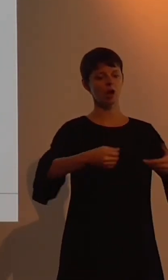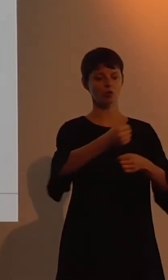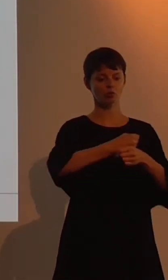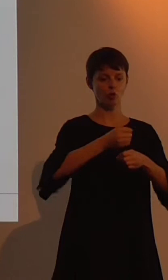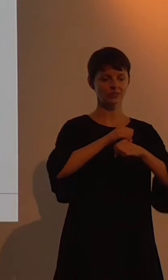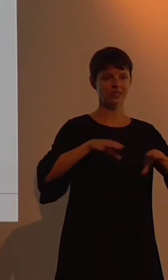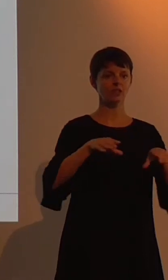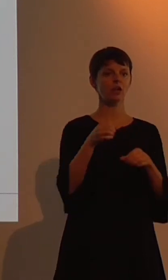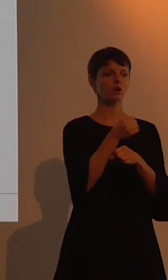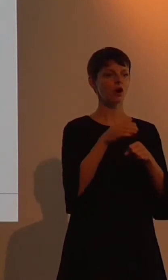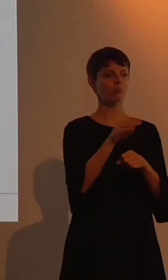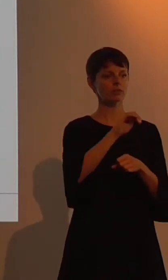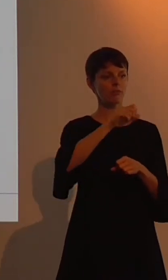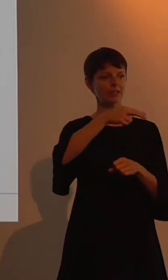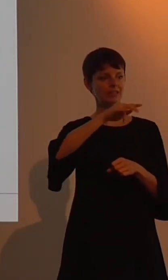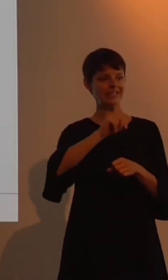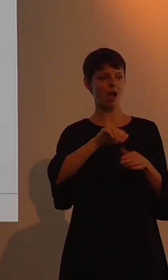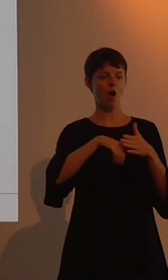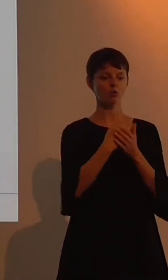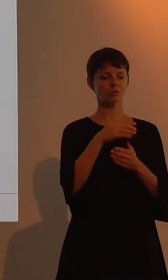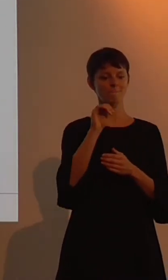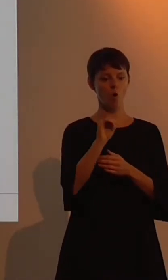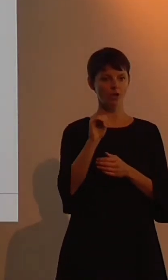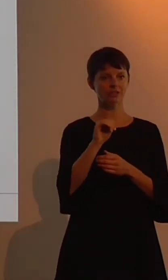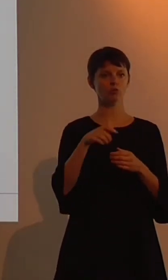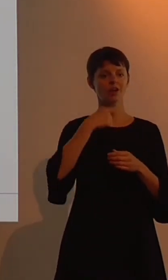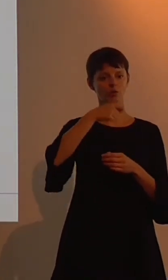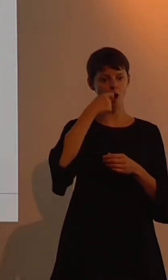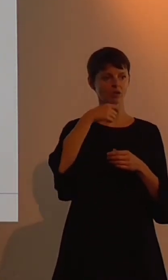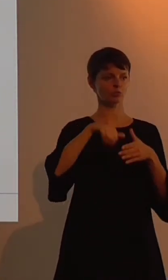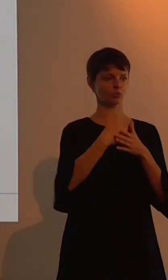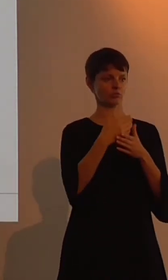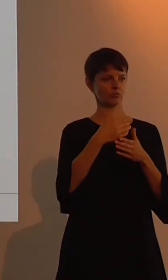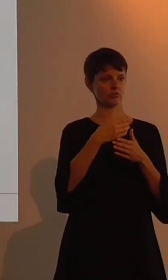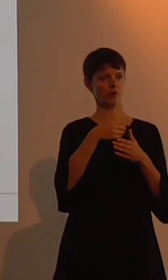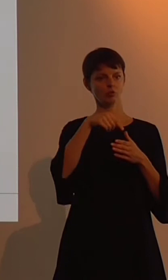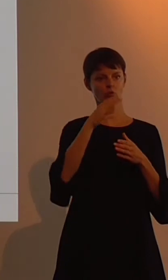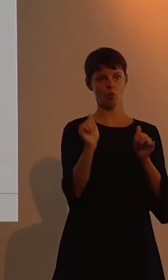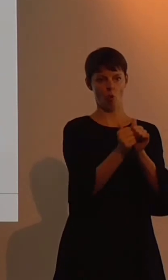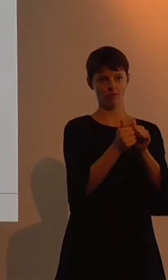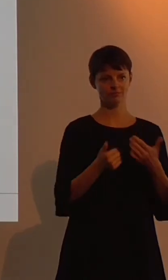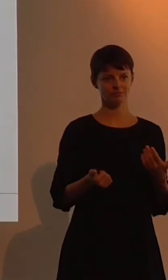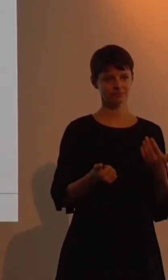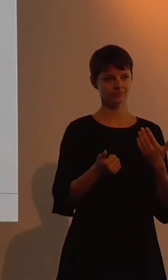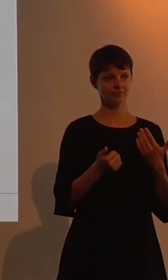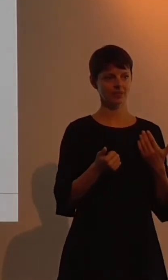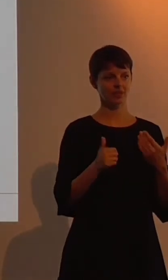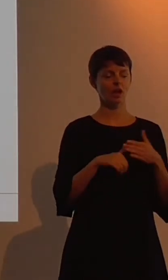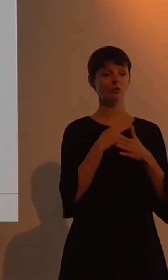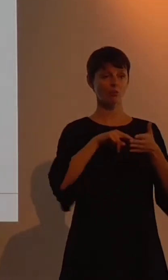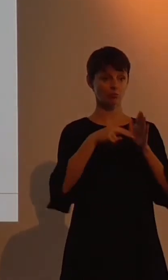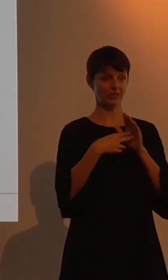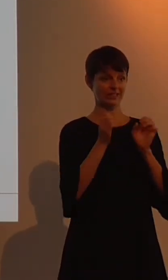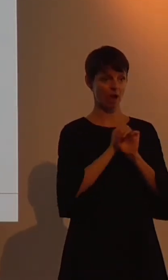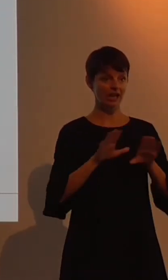Kochsendung, Kochen in Moritz oder Quatsch. Selbstverständlich werden natürlich wir noch eine Rückmeldung von uns bekommen. Ich denke, nachher, wir werden der Diskussion